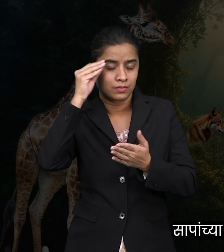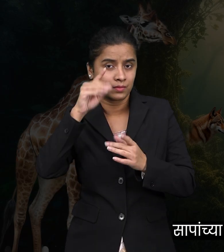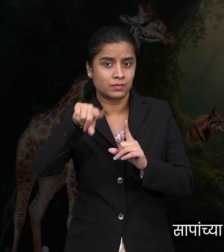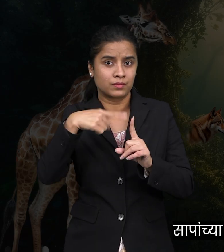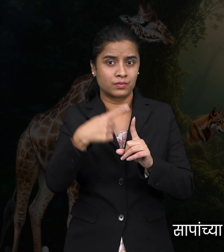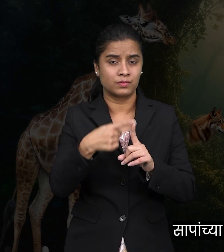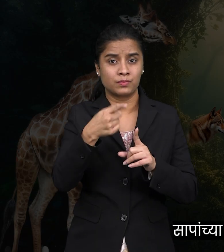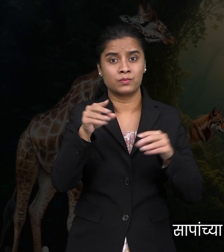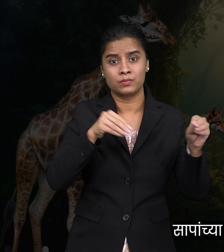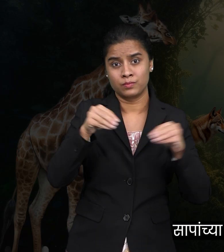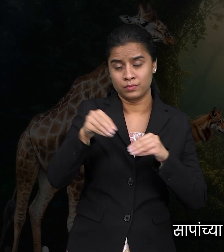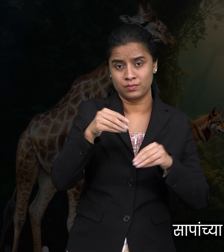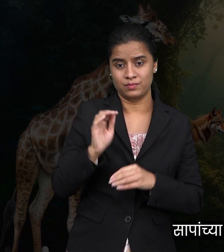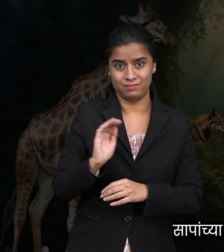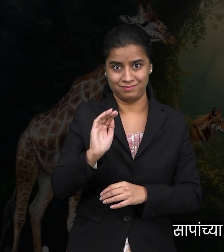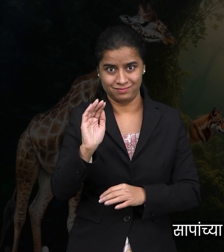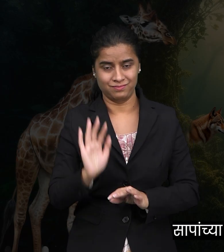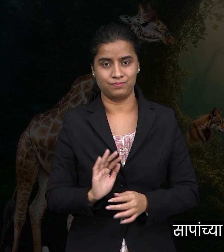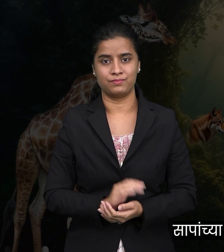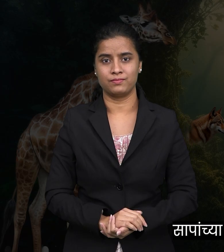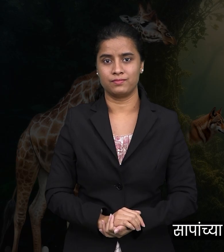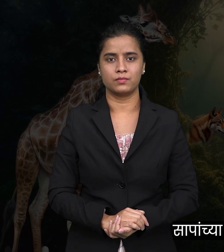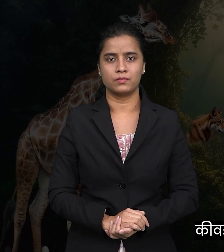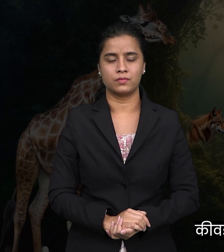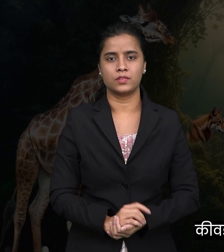सापांच्या हालचालींबद्दल जाणून घ्या.